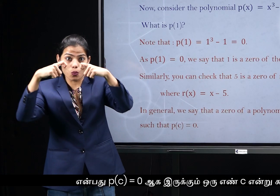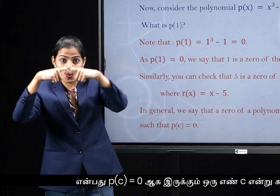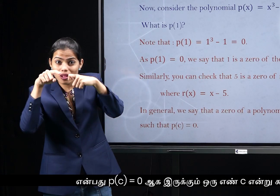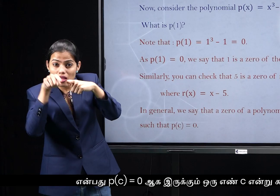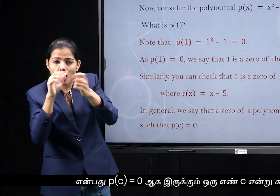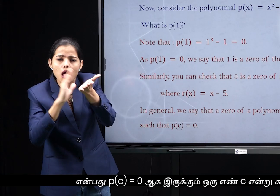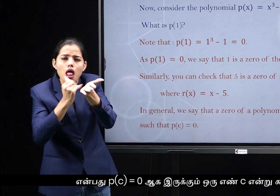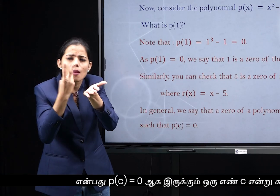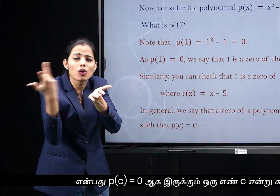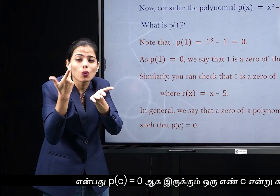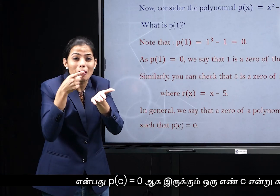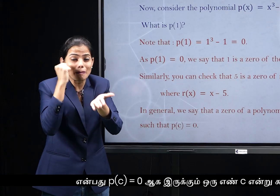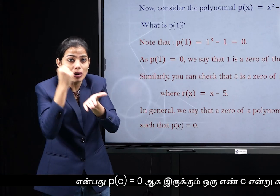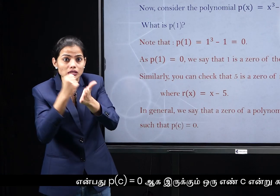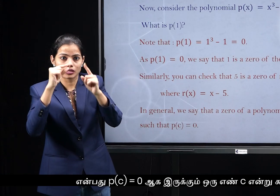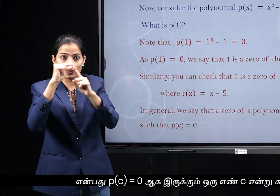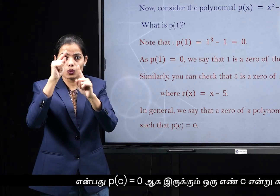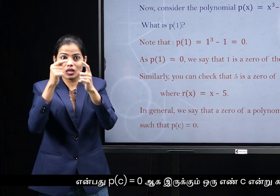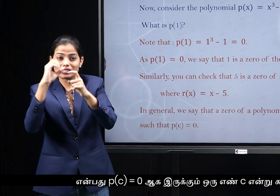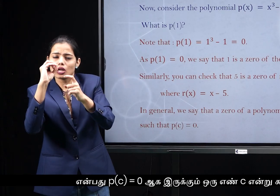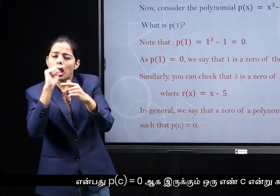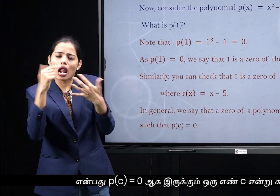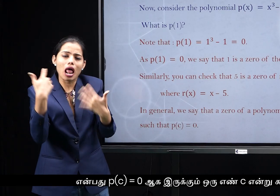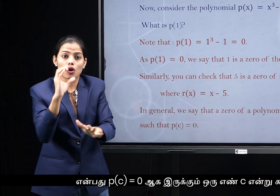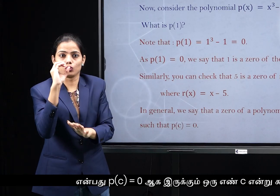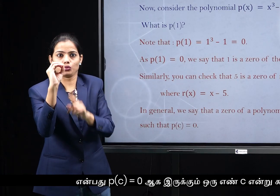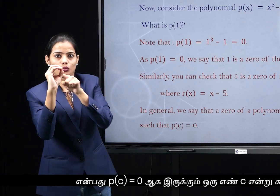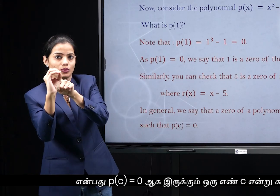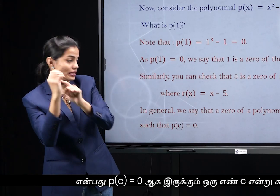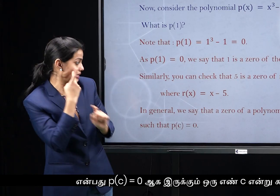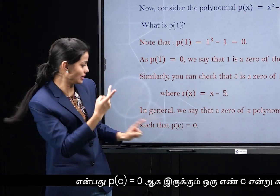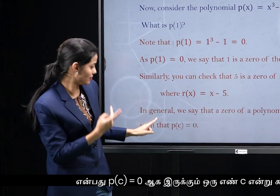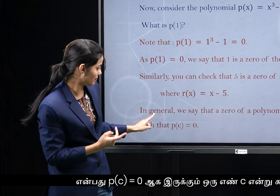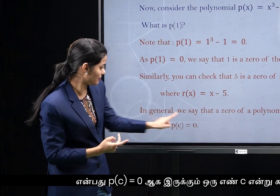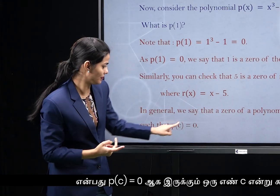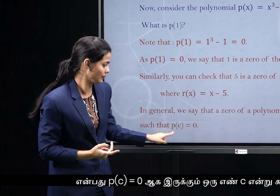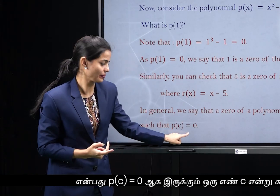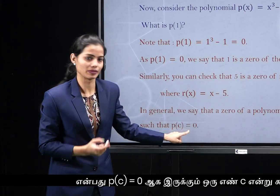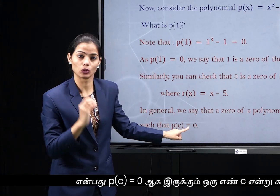என்பது பி சி சமன் 0 ஆக இருக்கும் ஒரு எண் சி என்று கூறுகிறோம்.